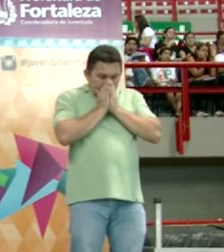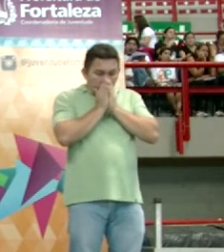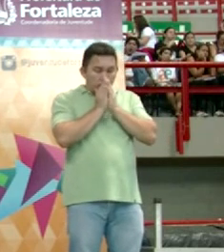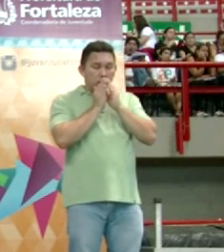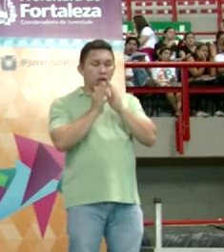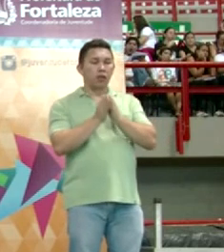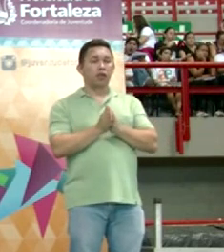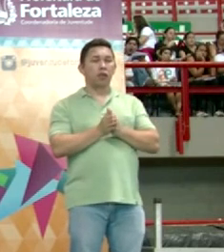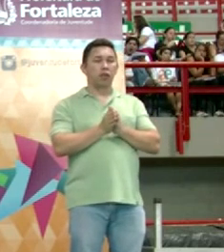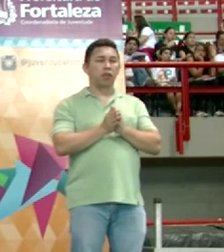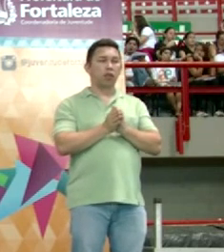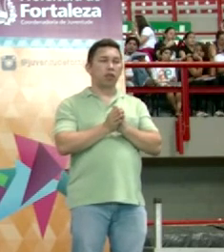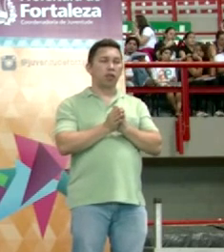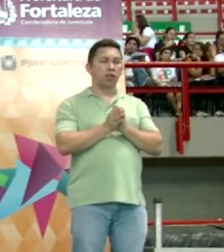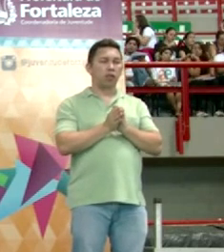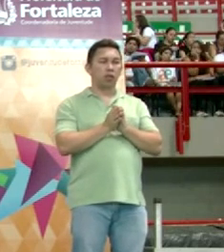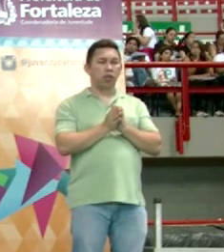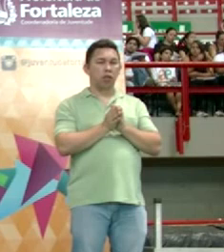www.academiaenem né?